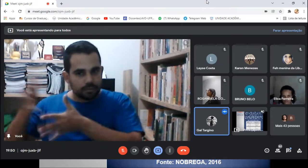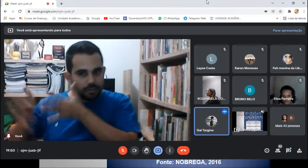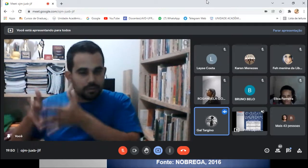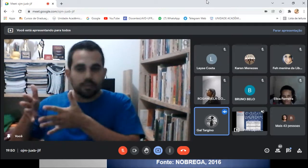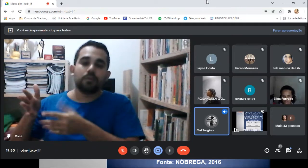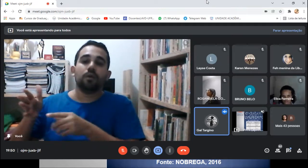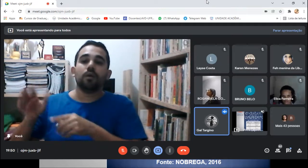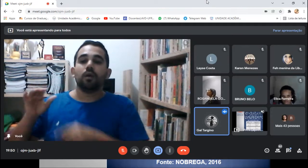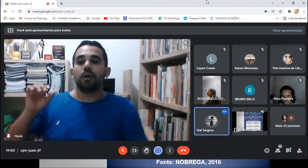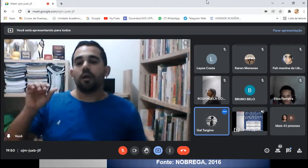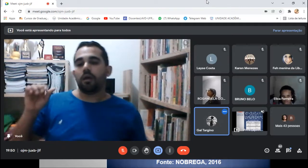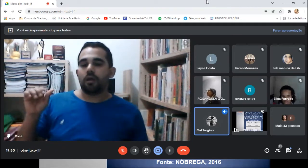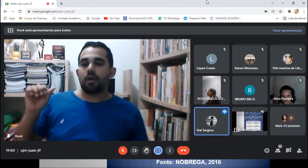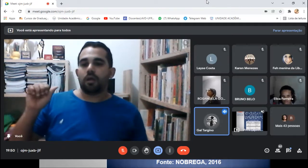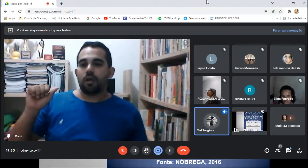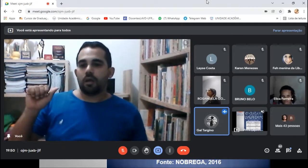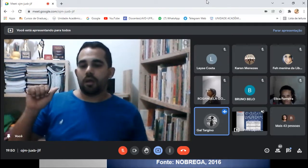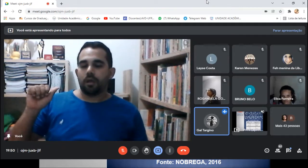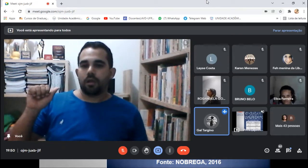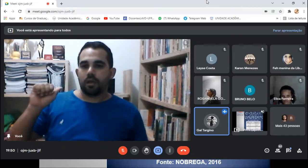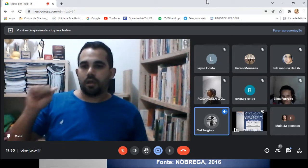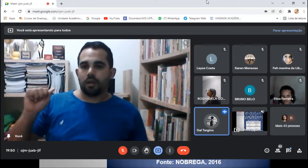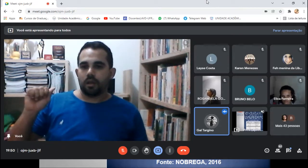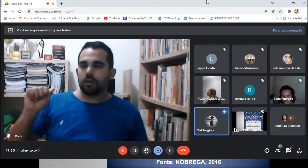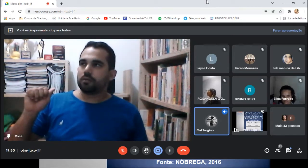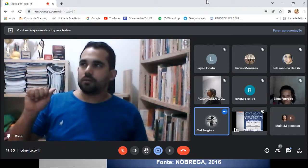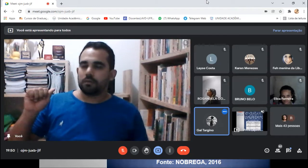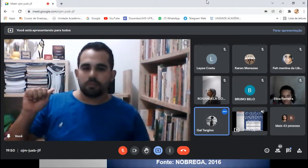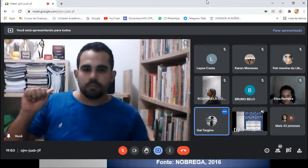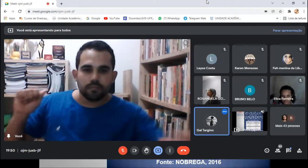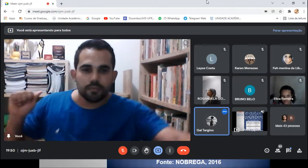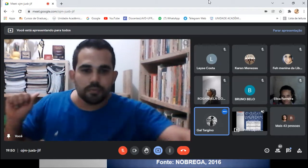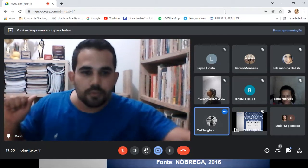Então, a gente se expressa através de